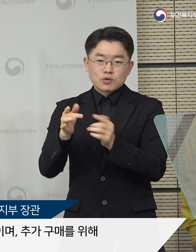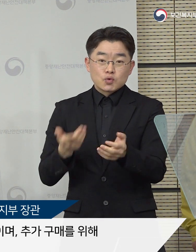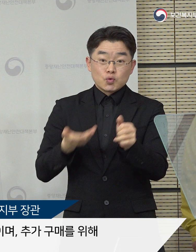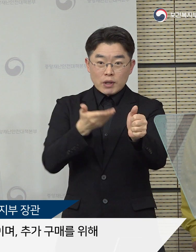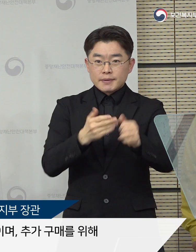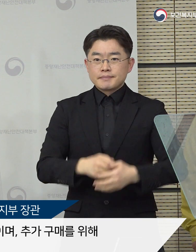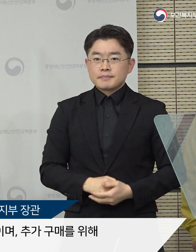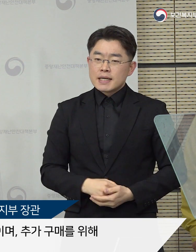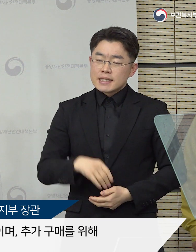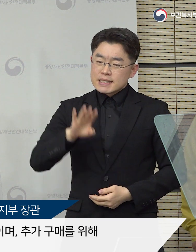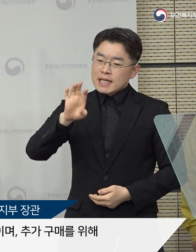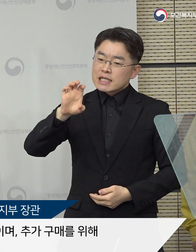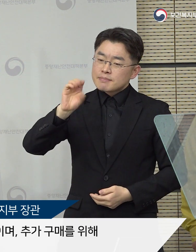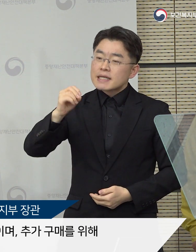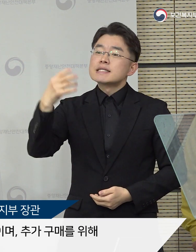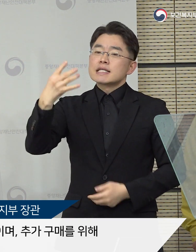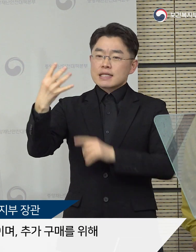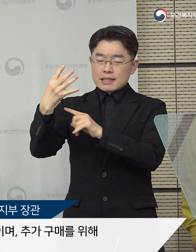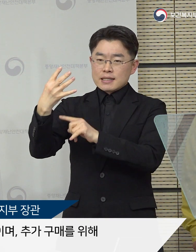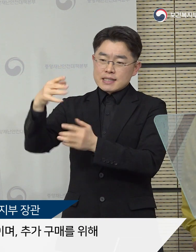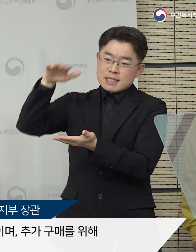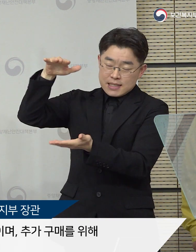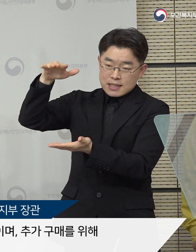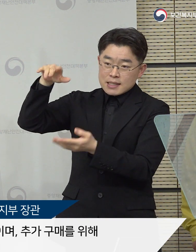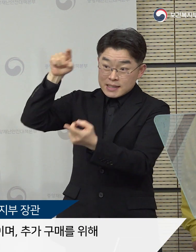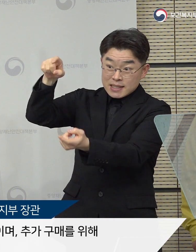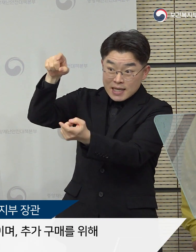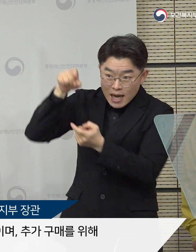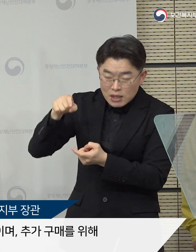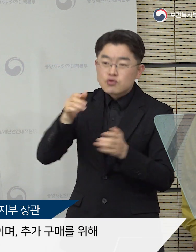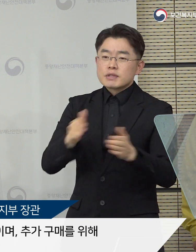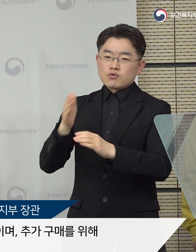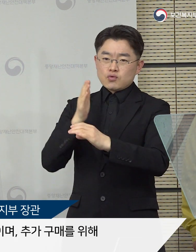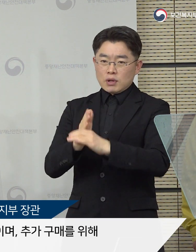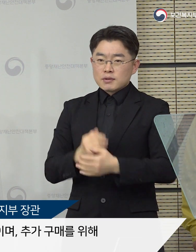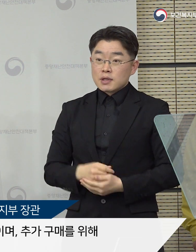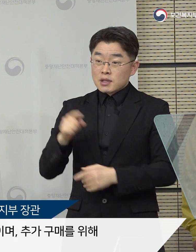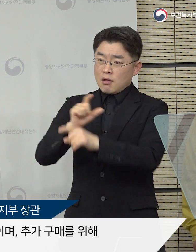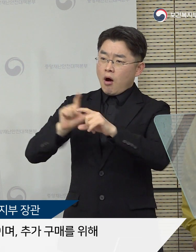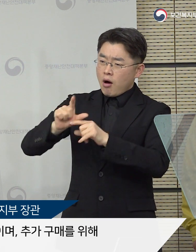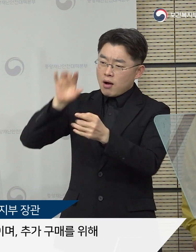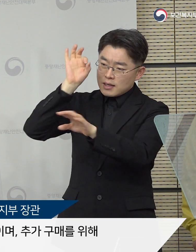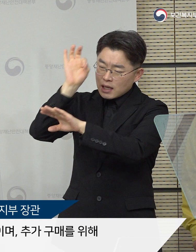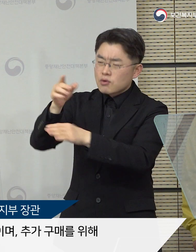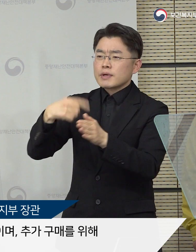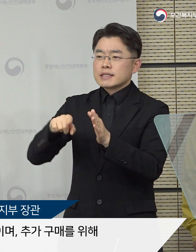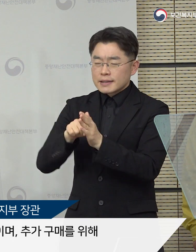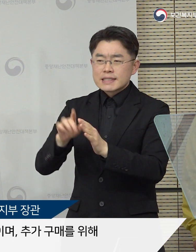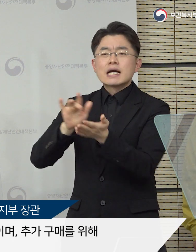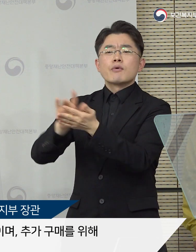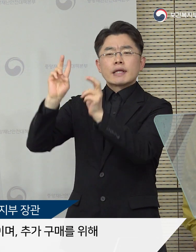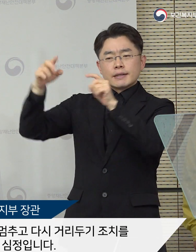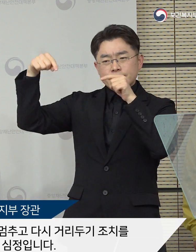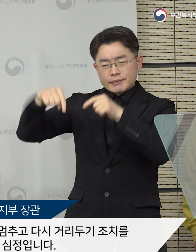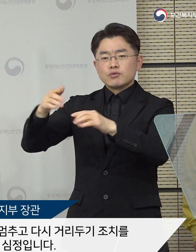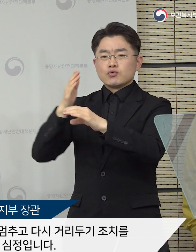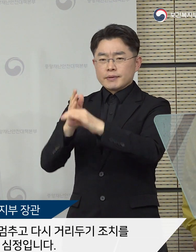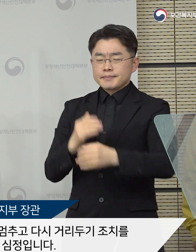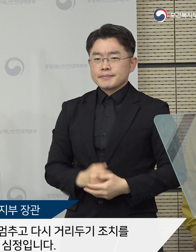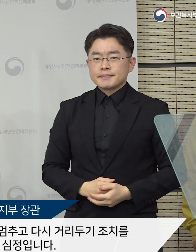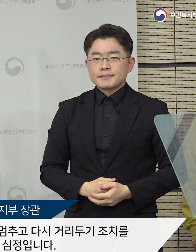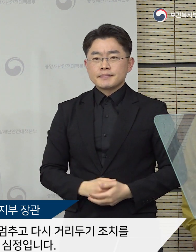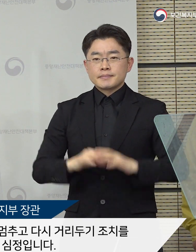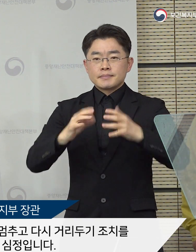치료제는 40만 4천 명분을 확보 중이며 추가 구매를 위해 제약사와 협의 중에 있습니다. 국민